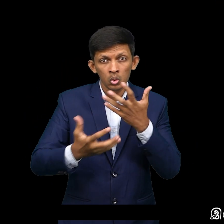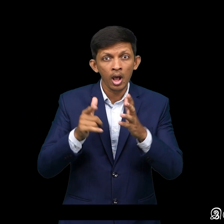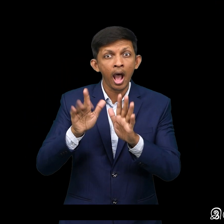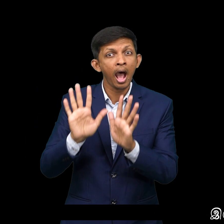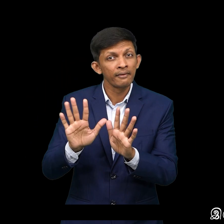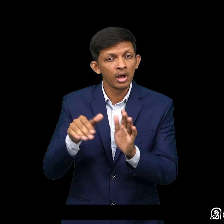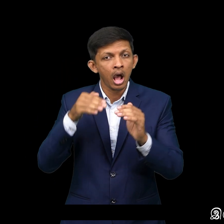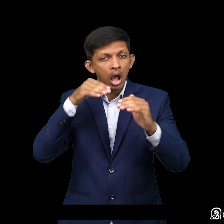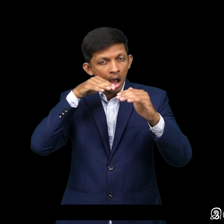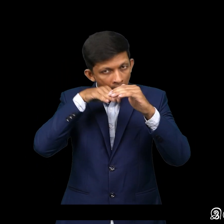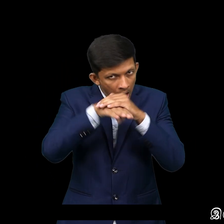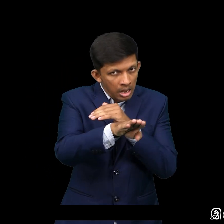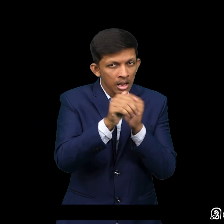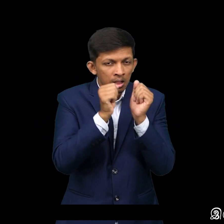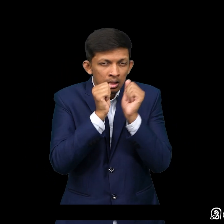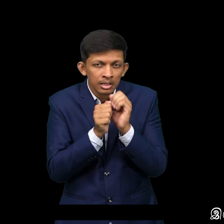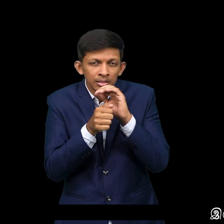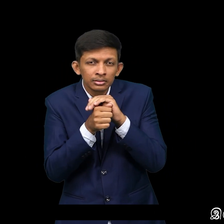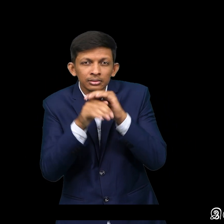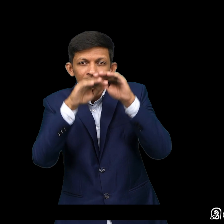இருக்கும்.